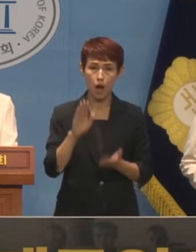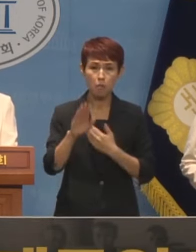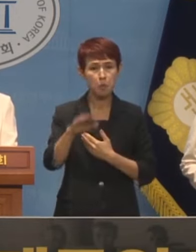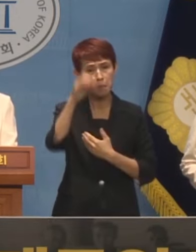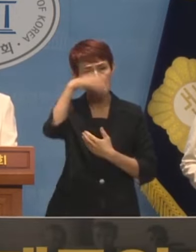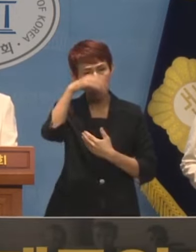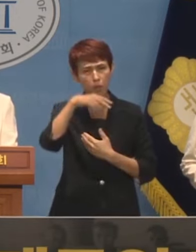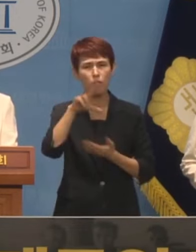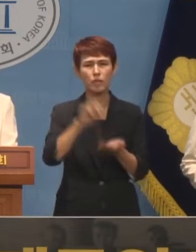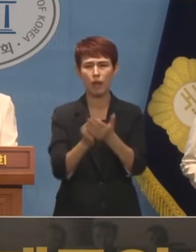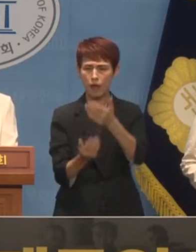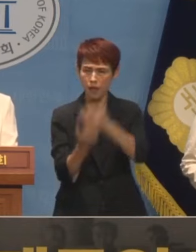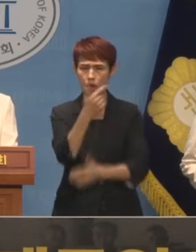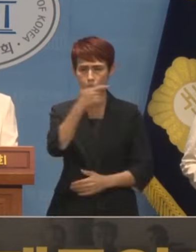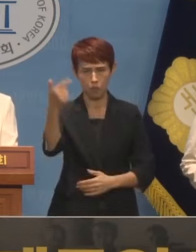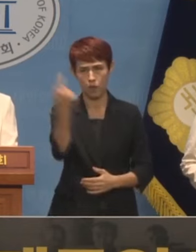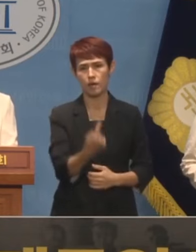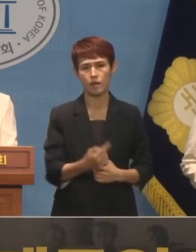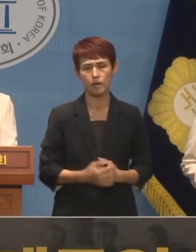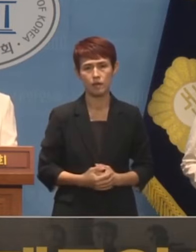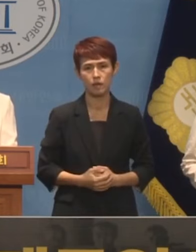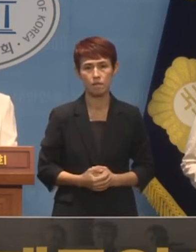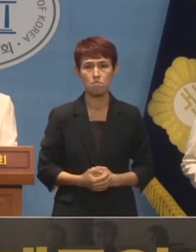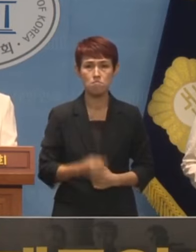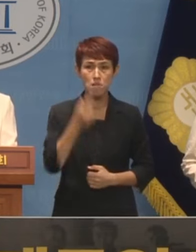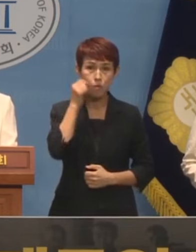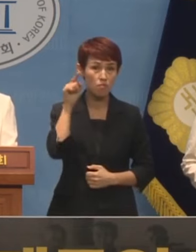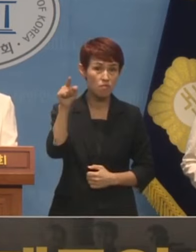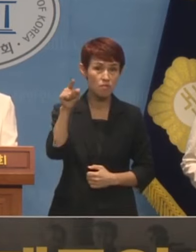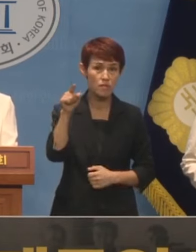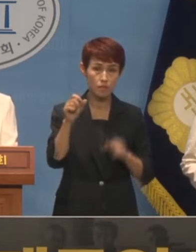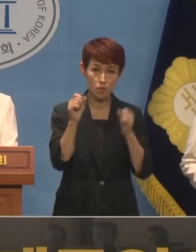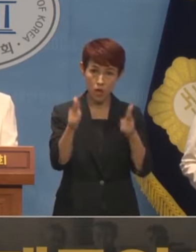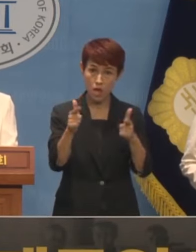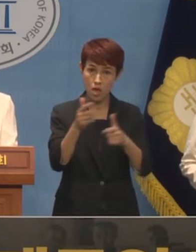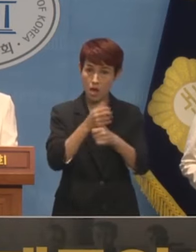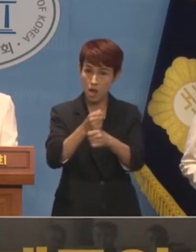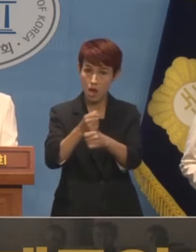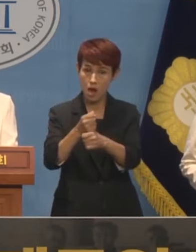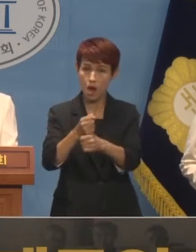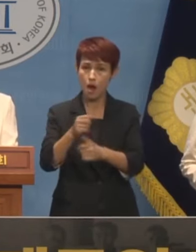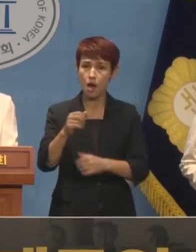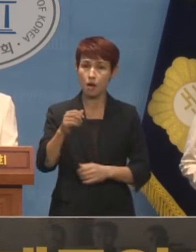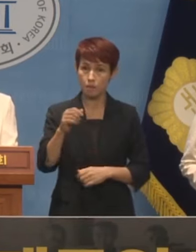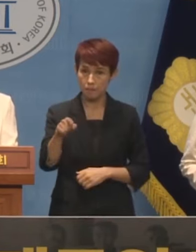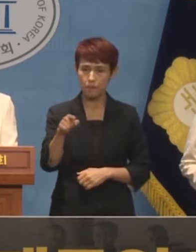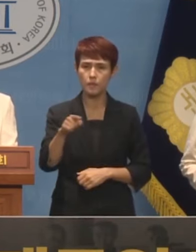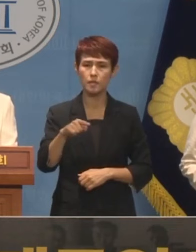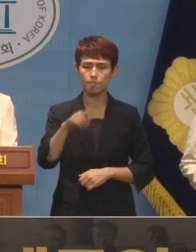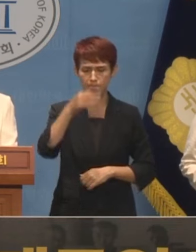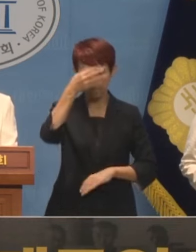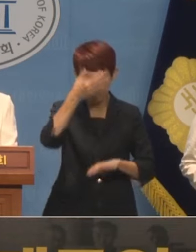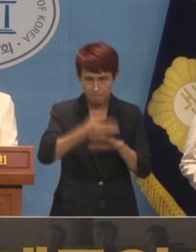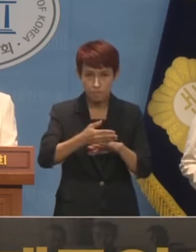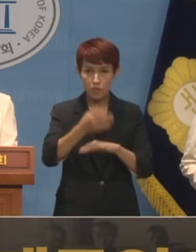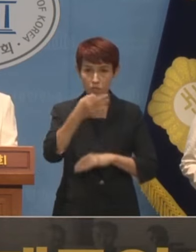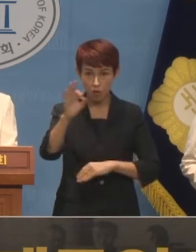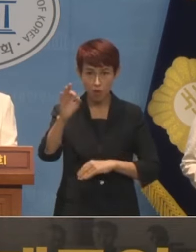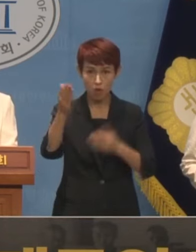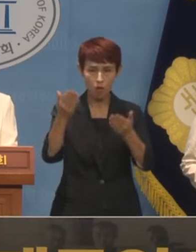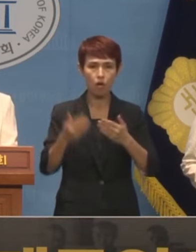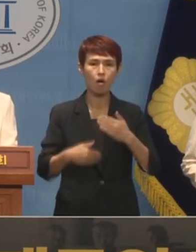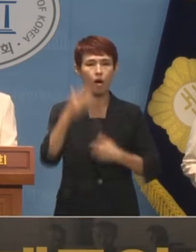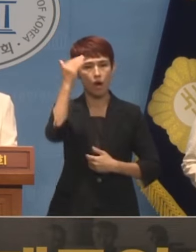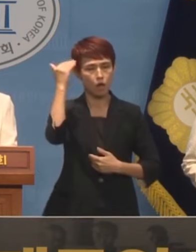막는다는 말이 있습니다 일본이 지금 기회를 놓치지 않고 스스로 가오를 인정하는 것이